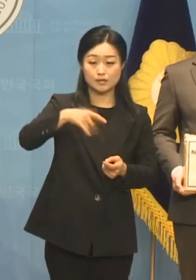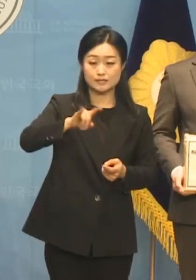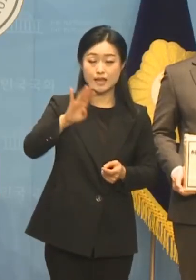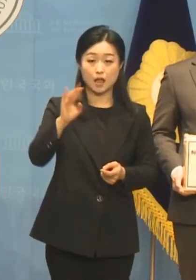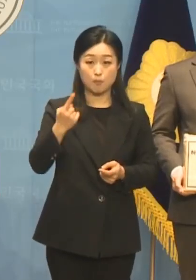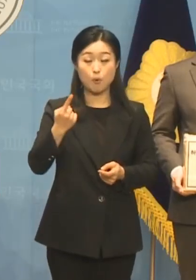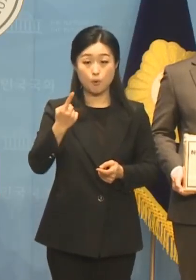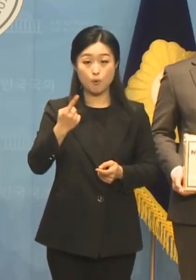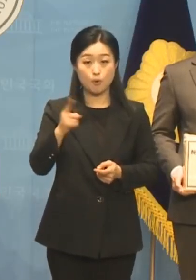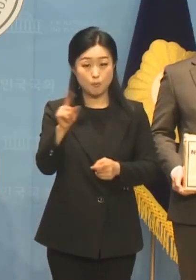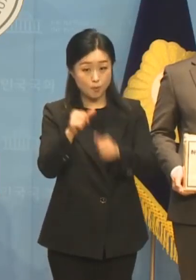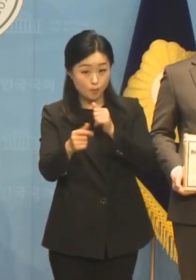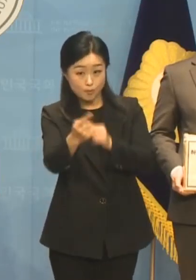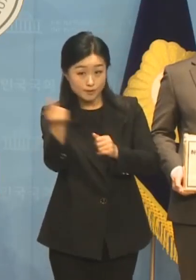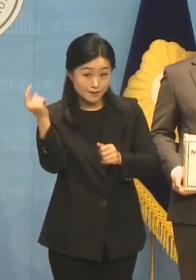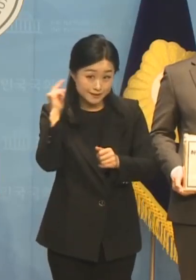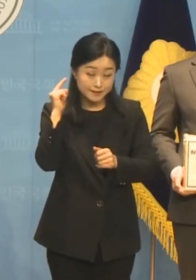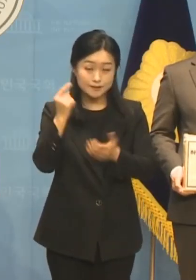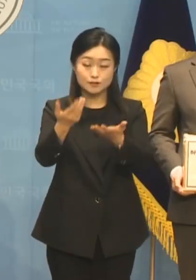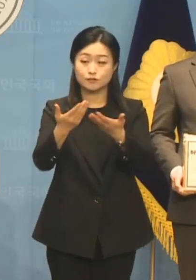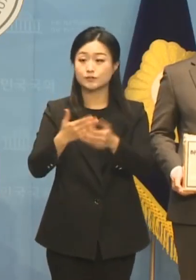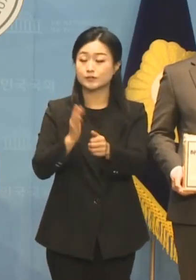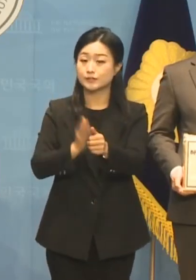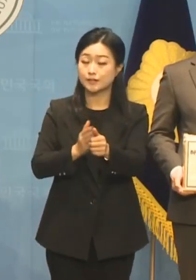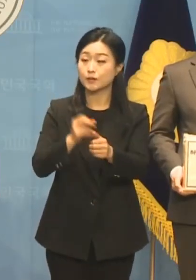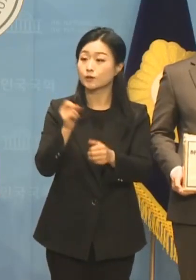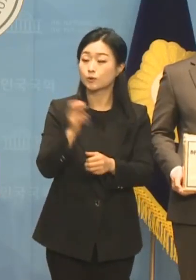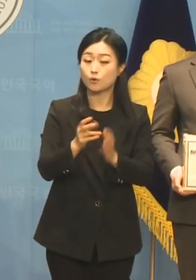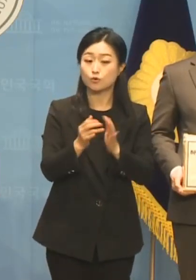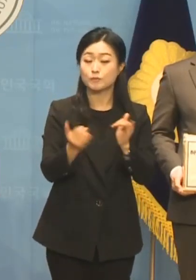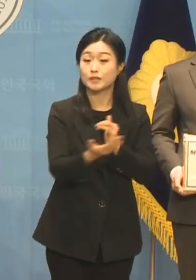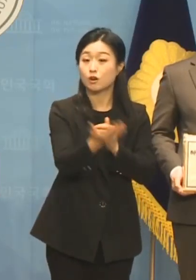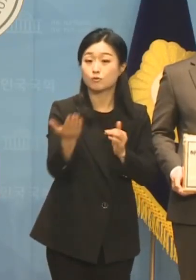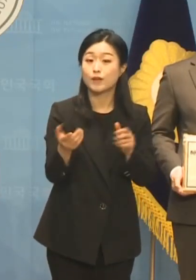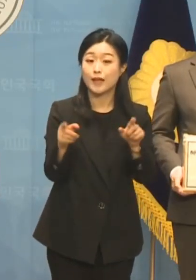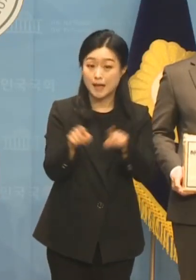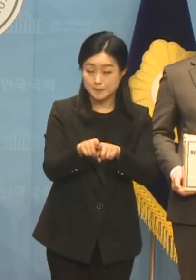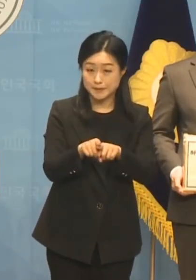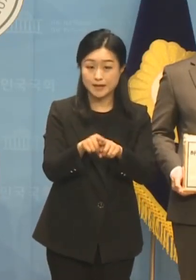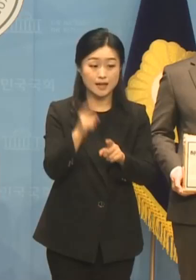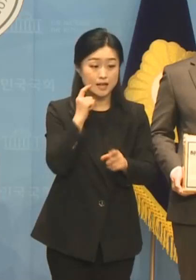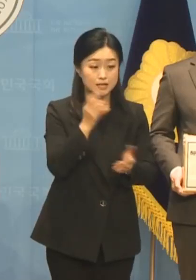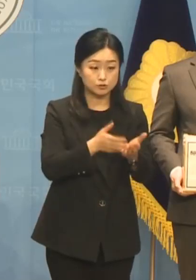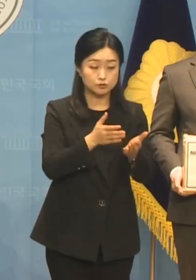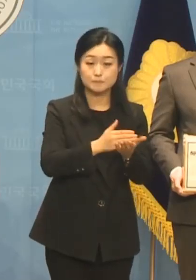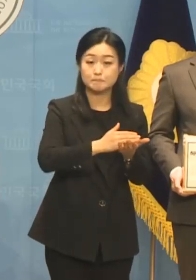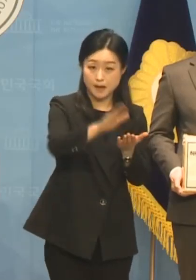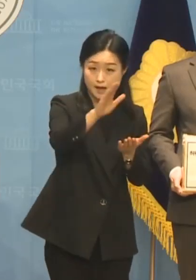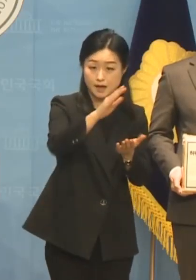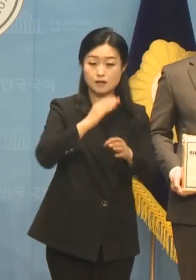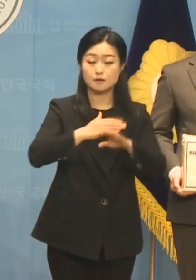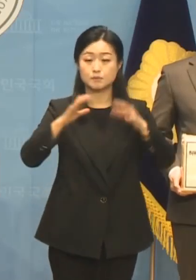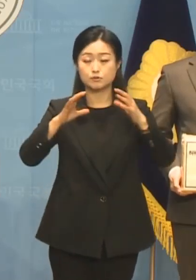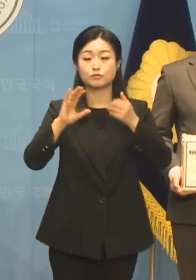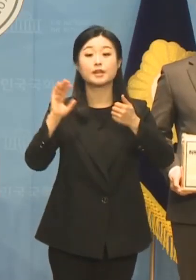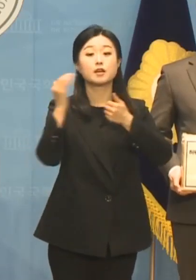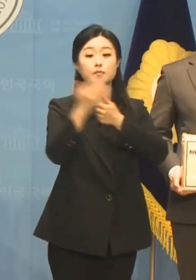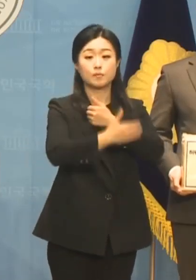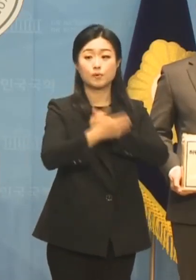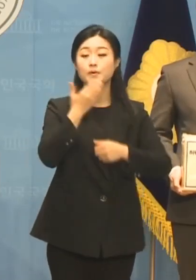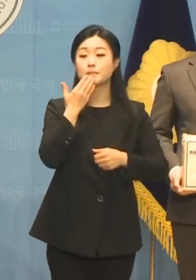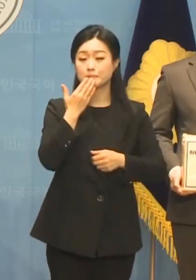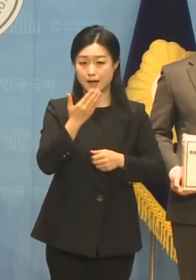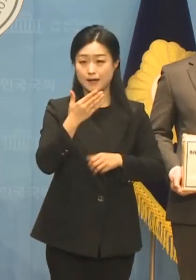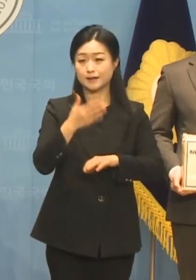부탁드립니다. 허위조작 감시단은 국민 여러분과 함께 허위조작 정보를 척결하고 민주주의를